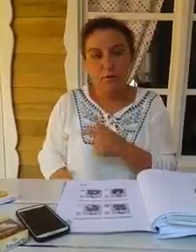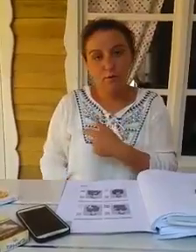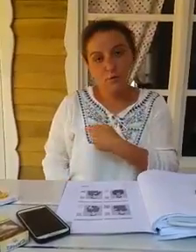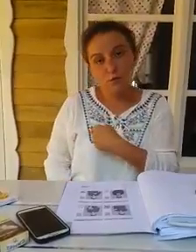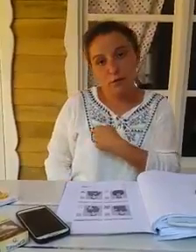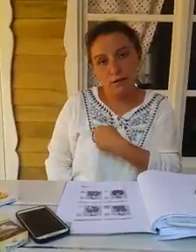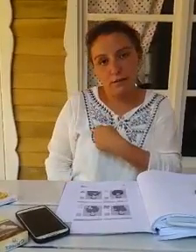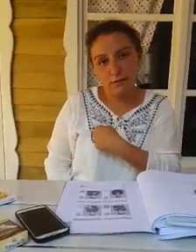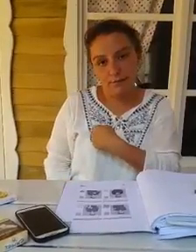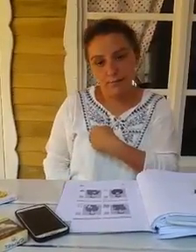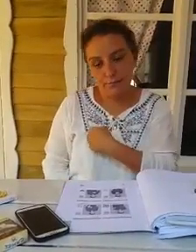Yürek.